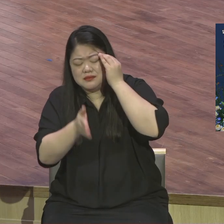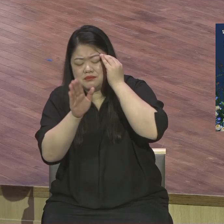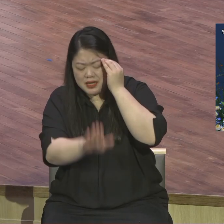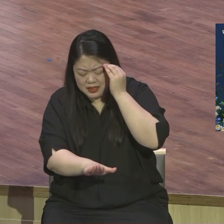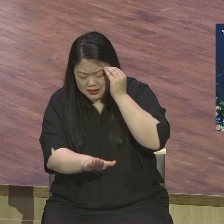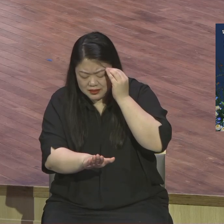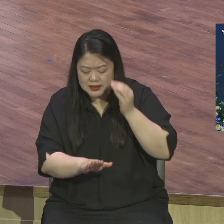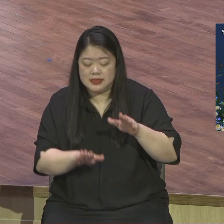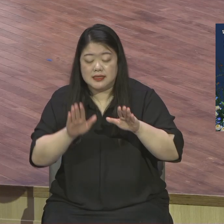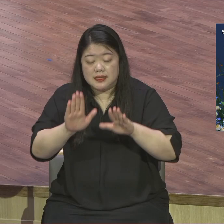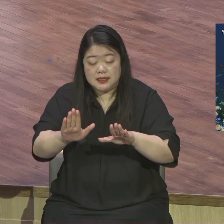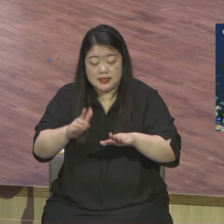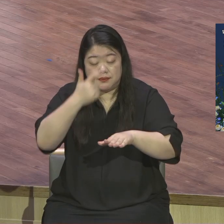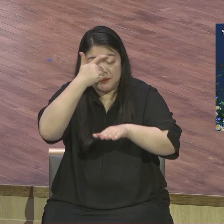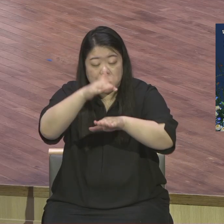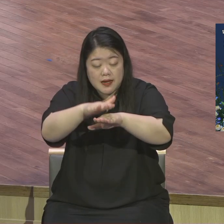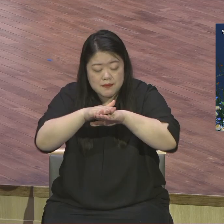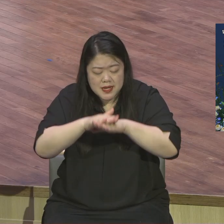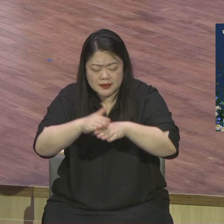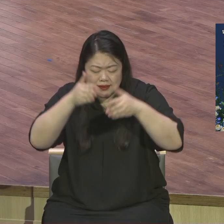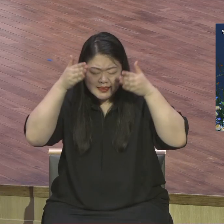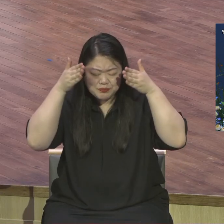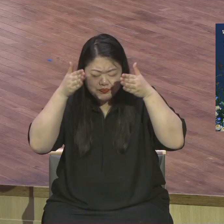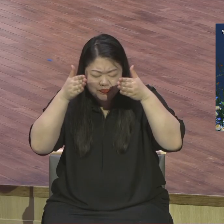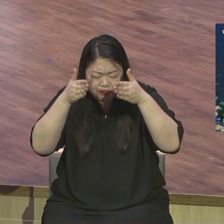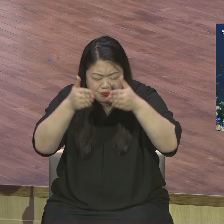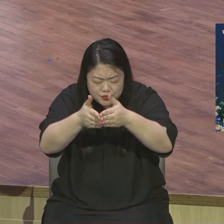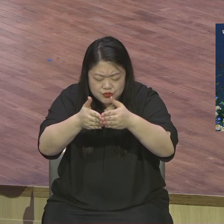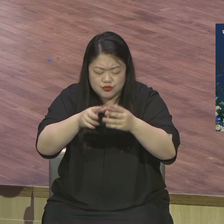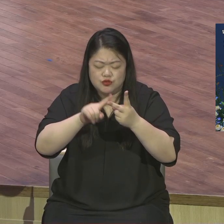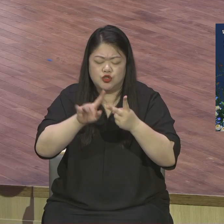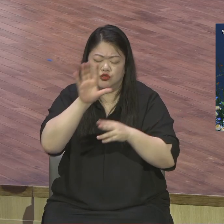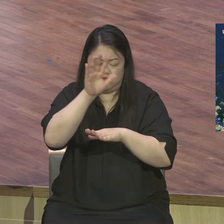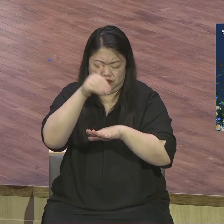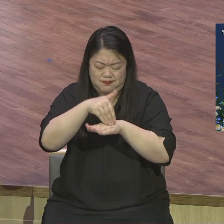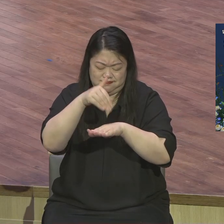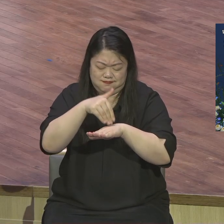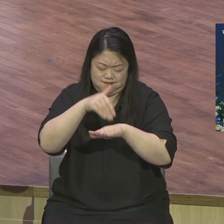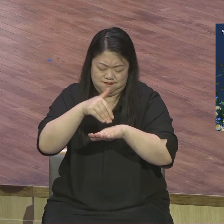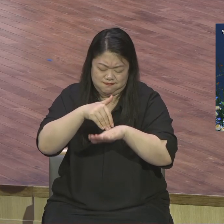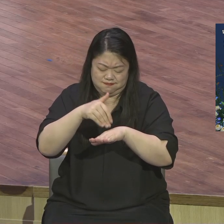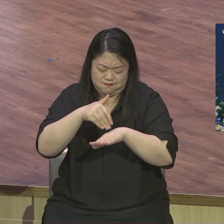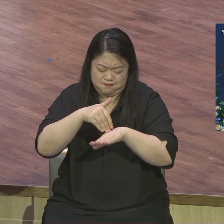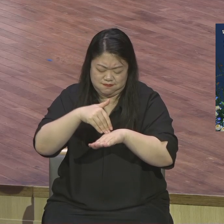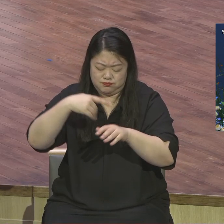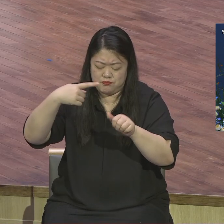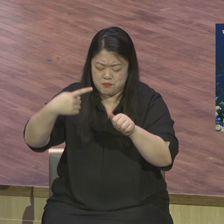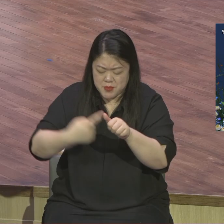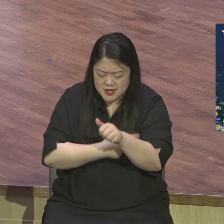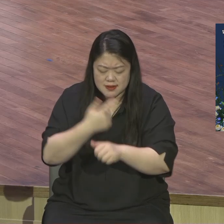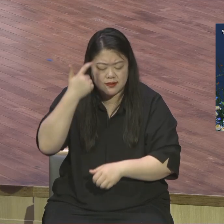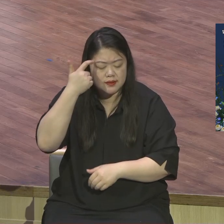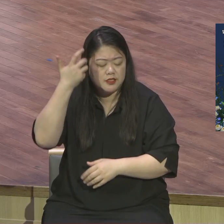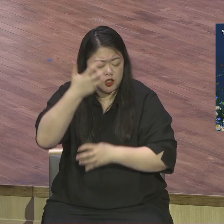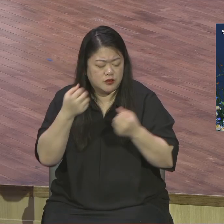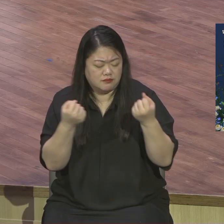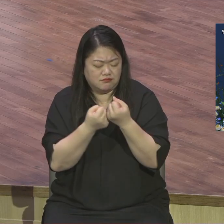온라인 예배이지만은 더 집중해서 은혜 받으며 반복해서 훈련받으며 끊임없이 영적 싸움에 승리하는